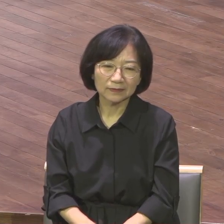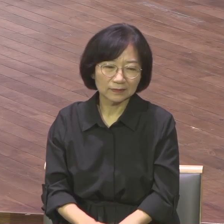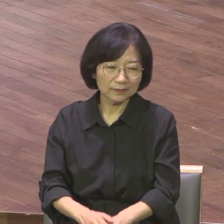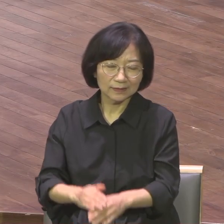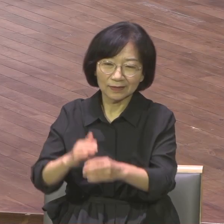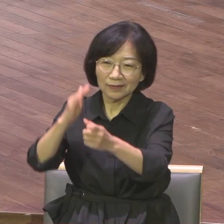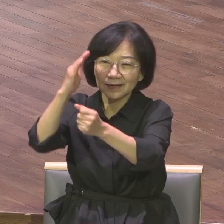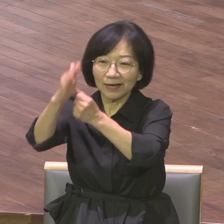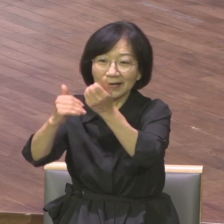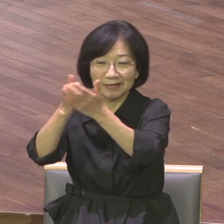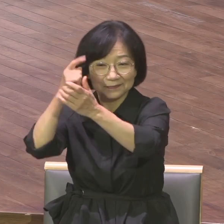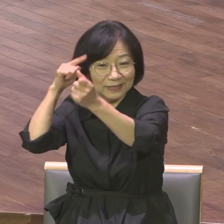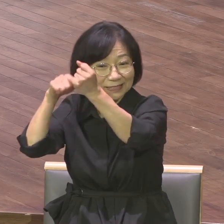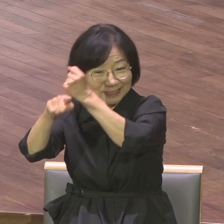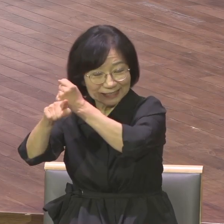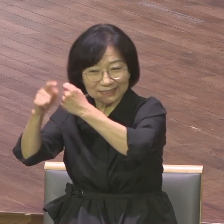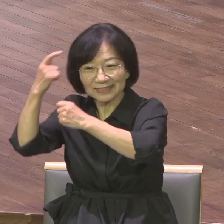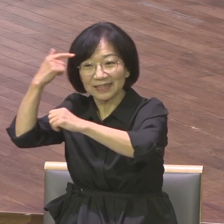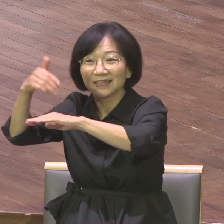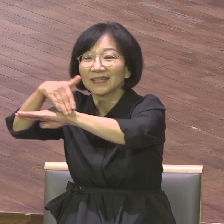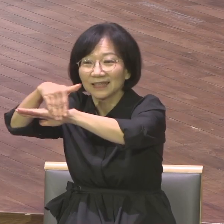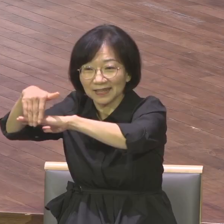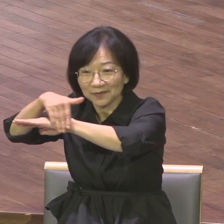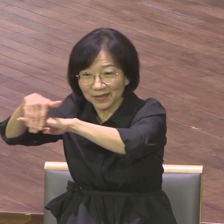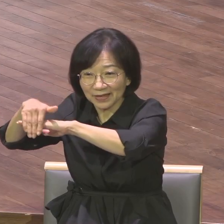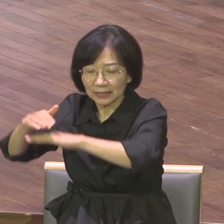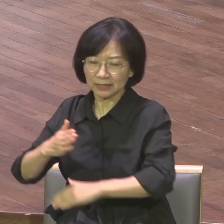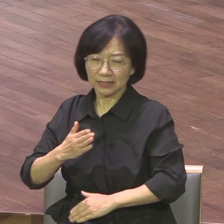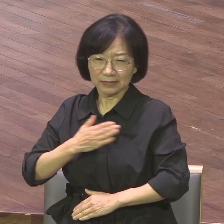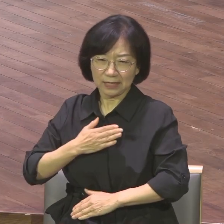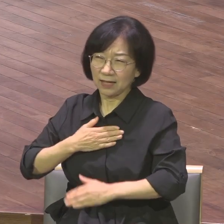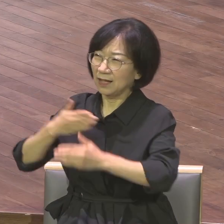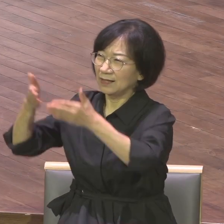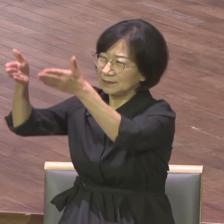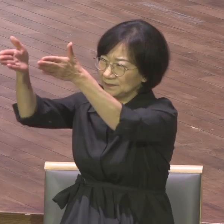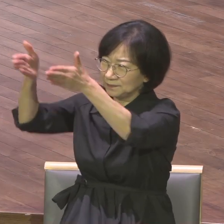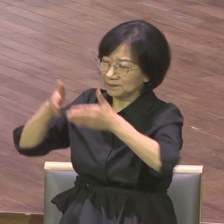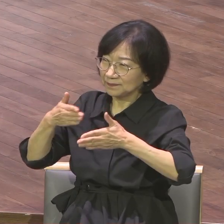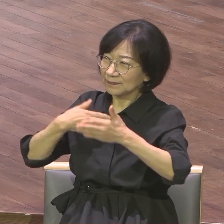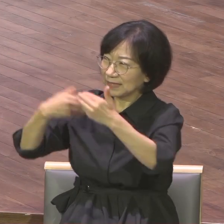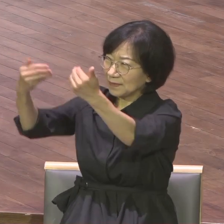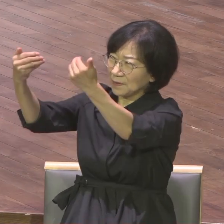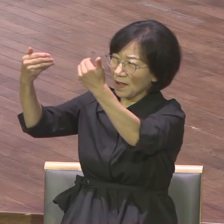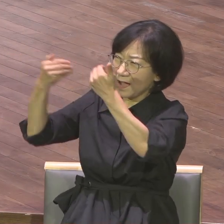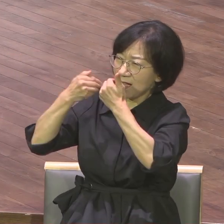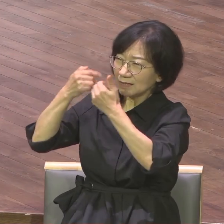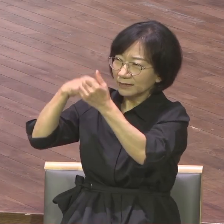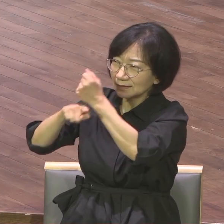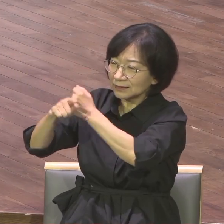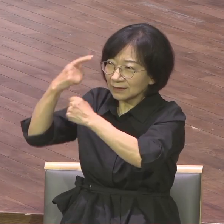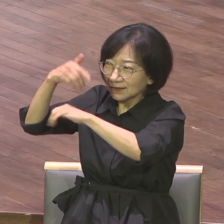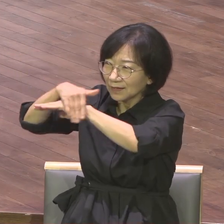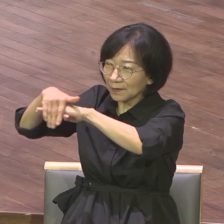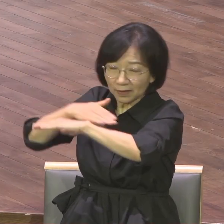계획을 얼마나 이해하고 신앙생활하는가.